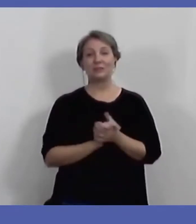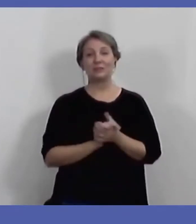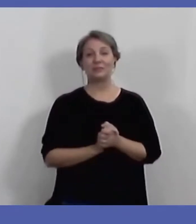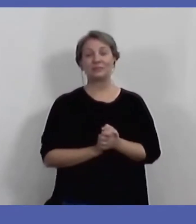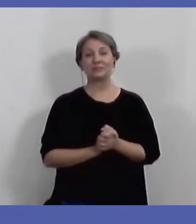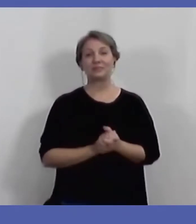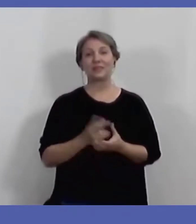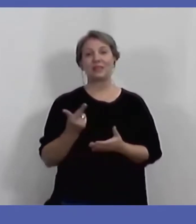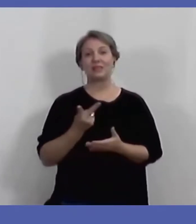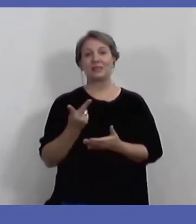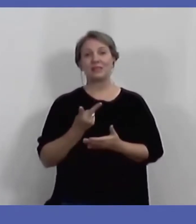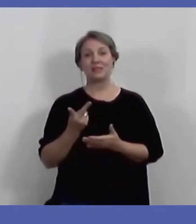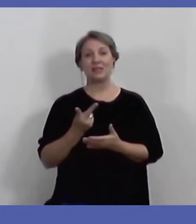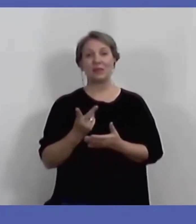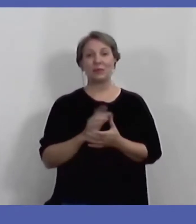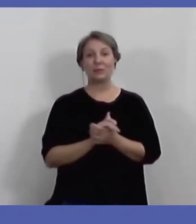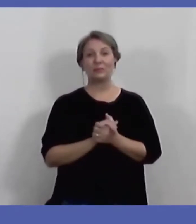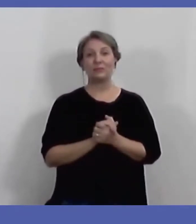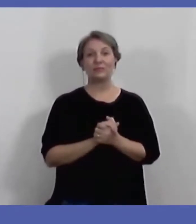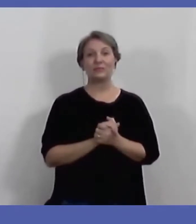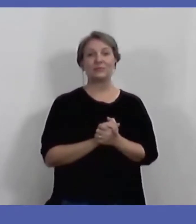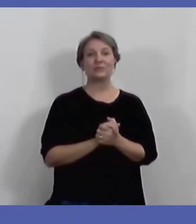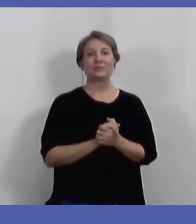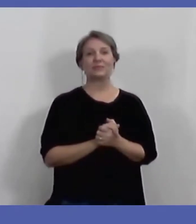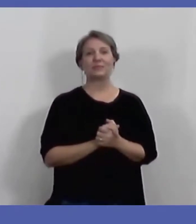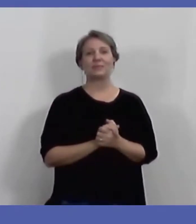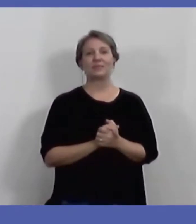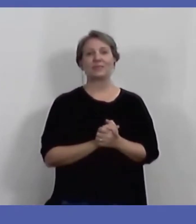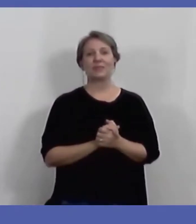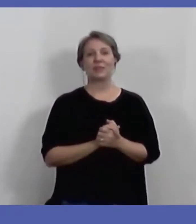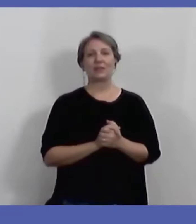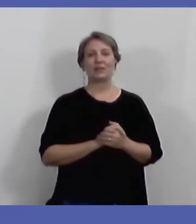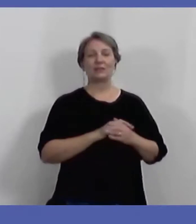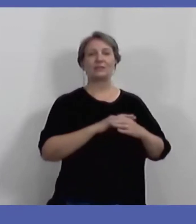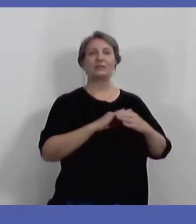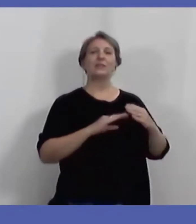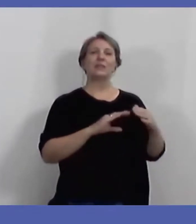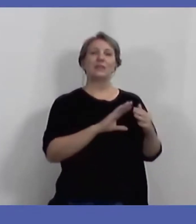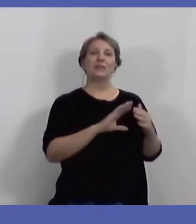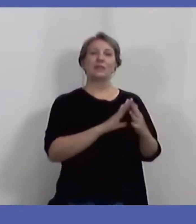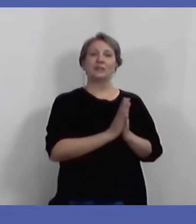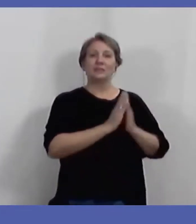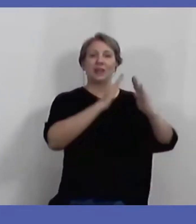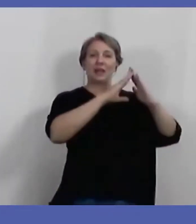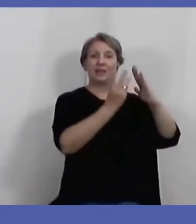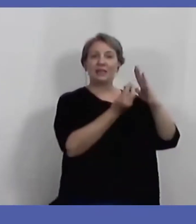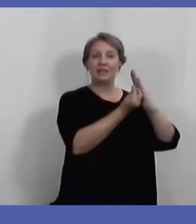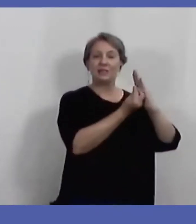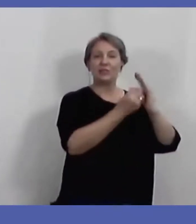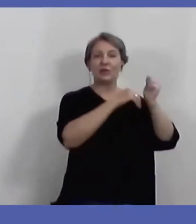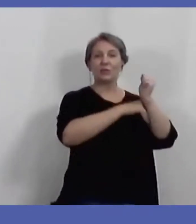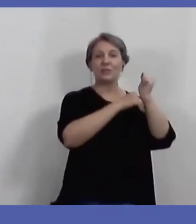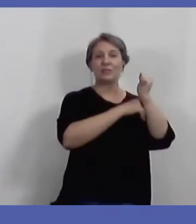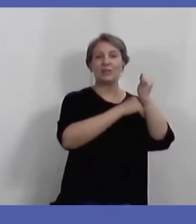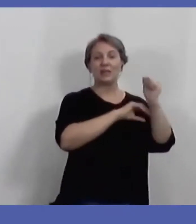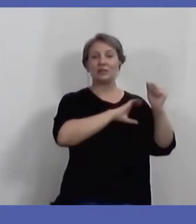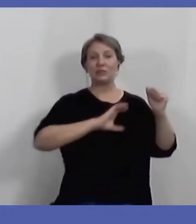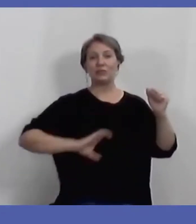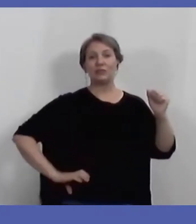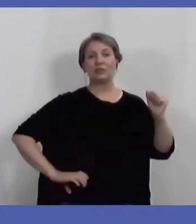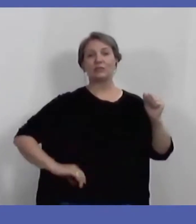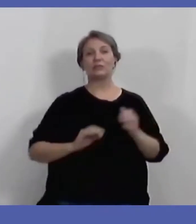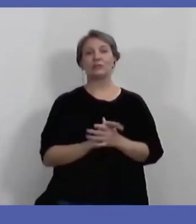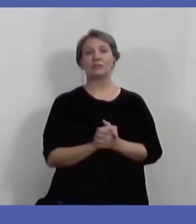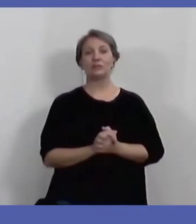é a igreja, o mistério de Cristo. Então, da mesma coisa que as pessoas que quiserem conhecer Deus, tem que